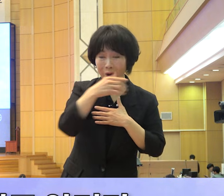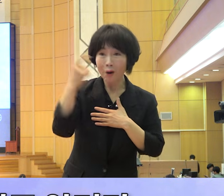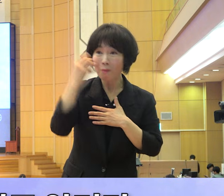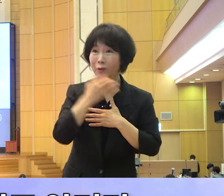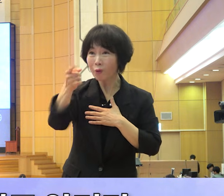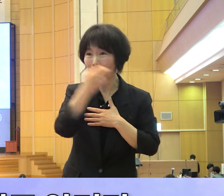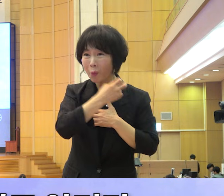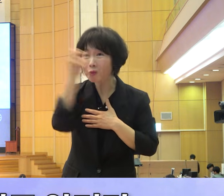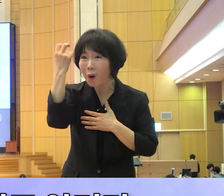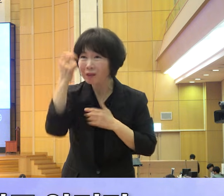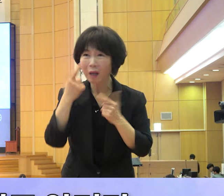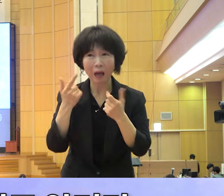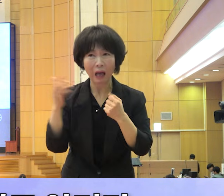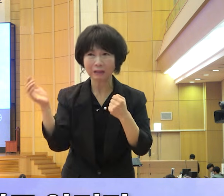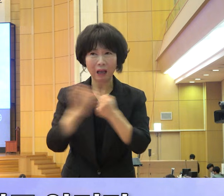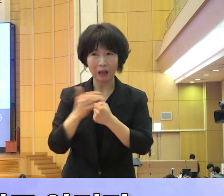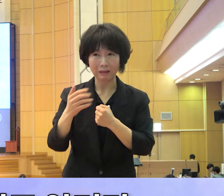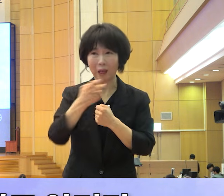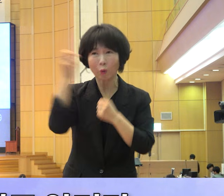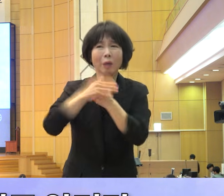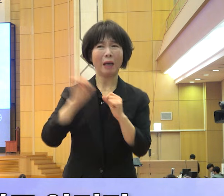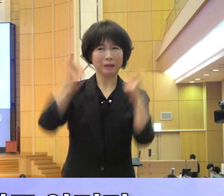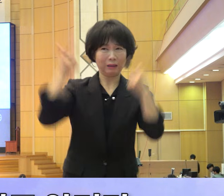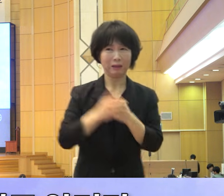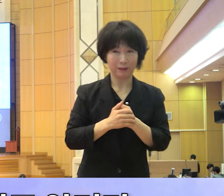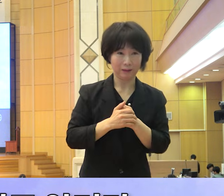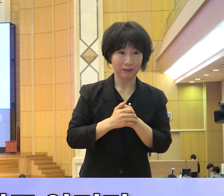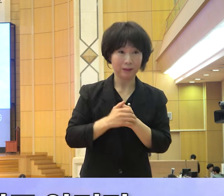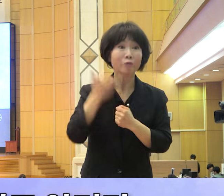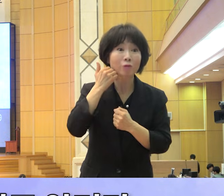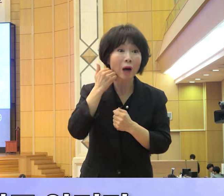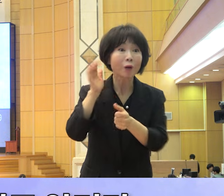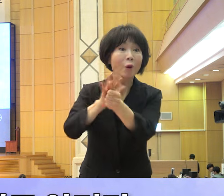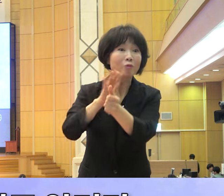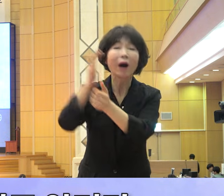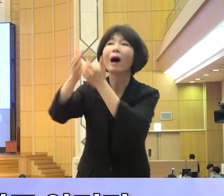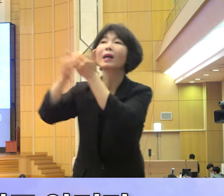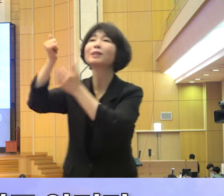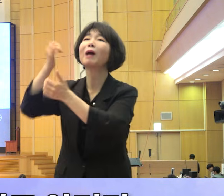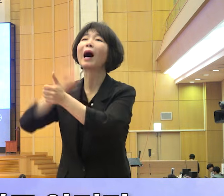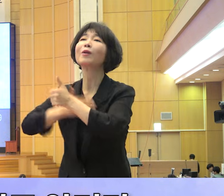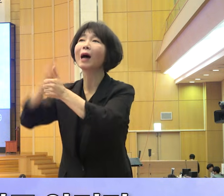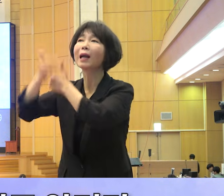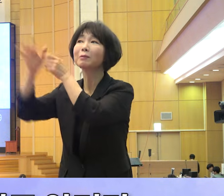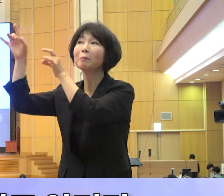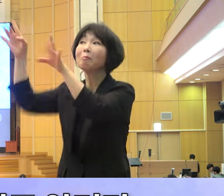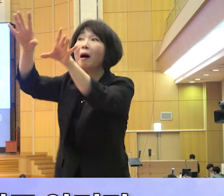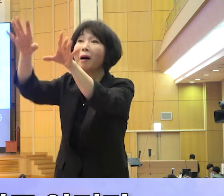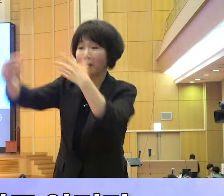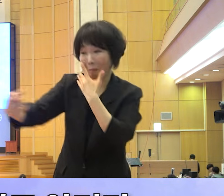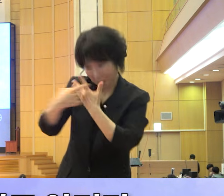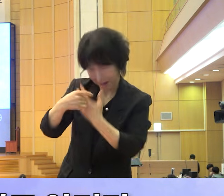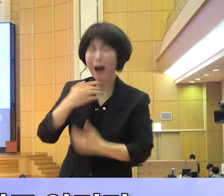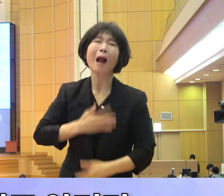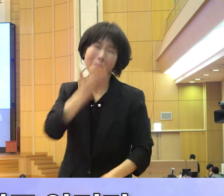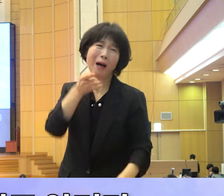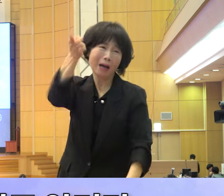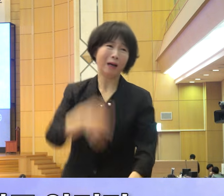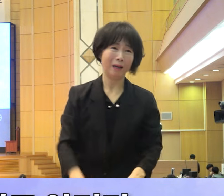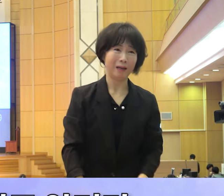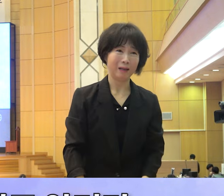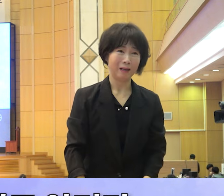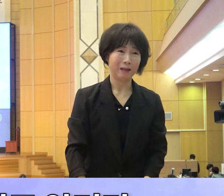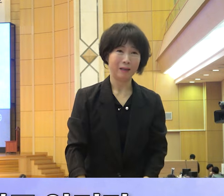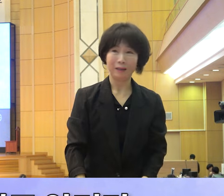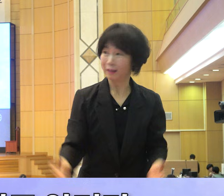해줬다 그러잖아요. 네가 알았던 것이 아니고 하나님 아버지께서 너에게 주는 그리스도이자 하나님의